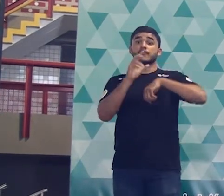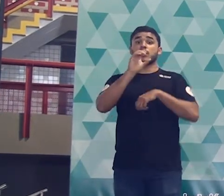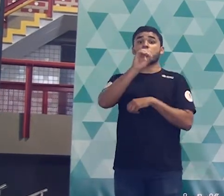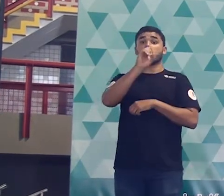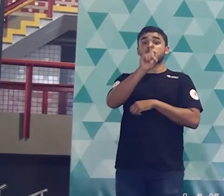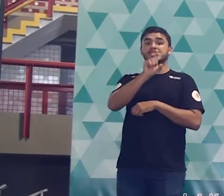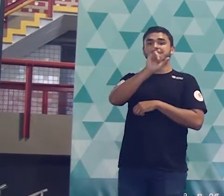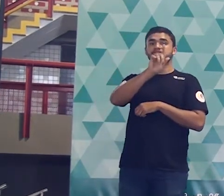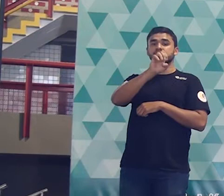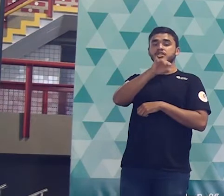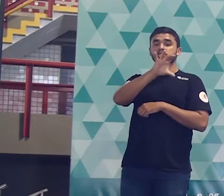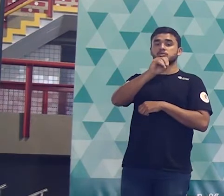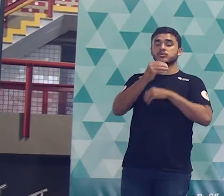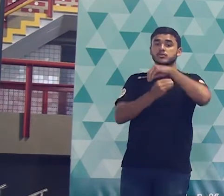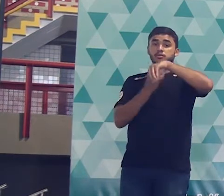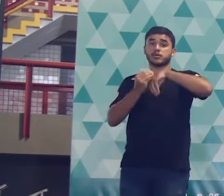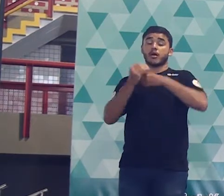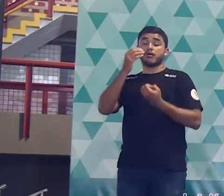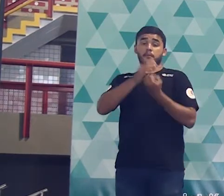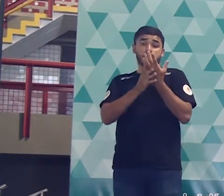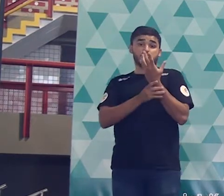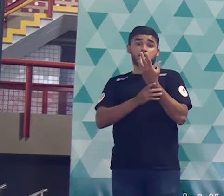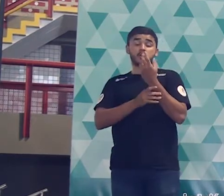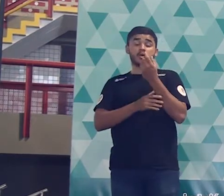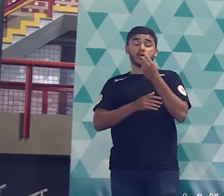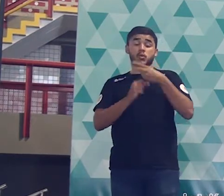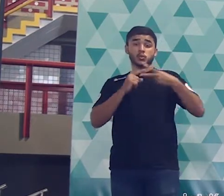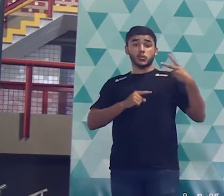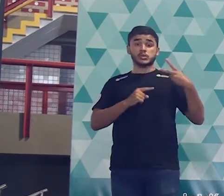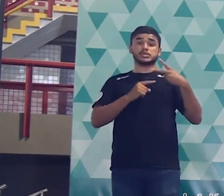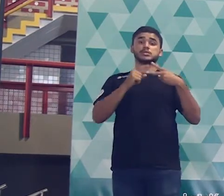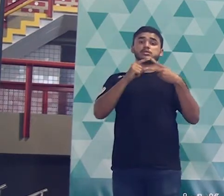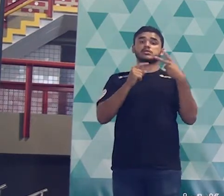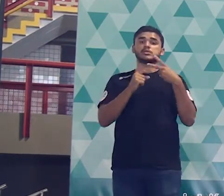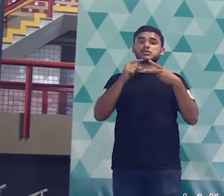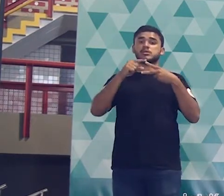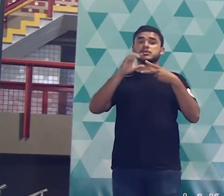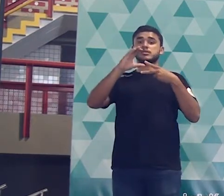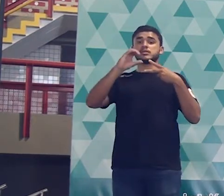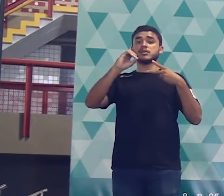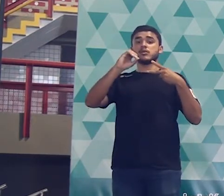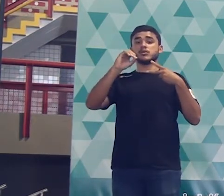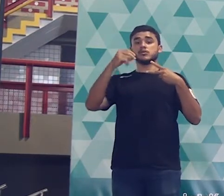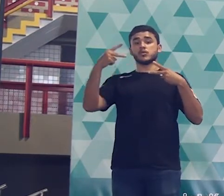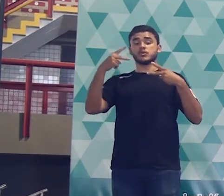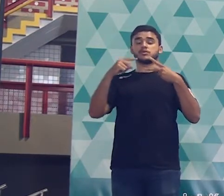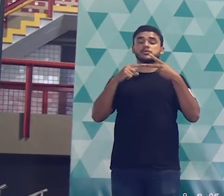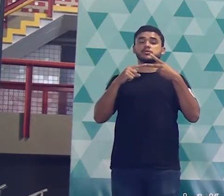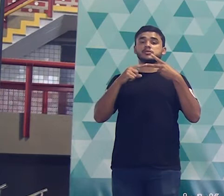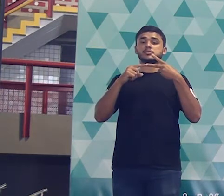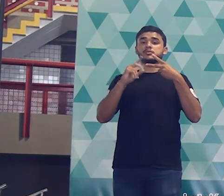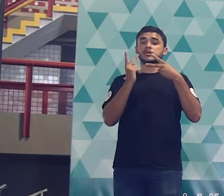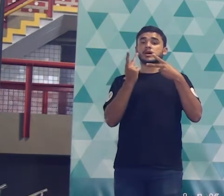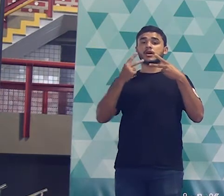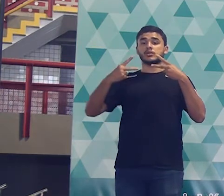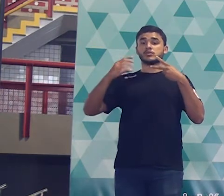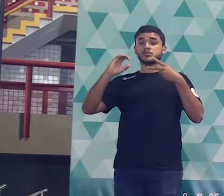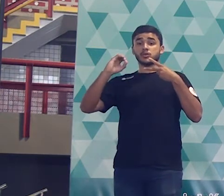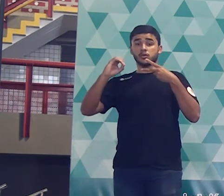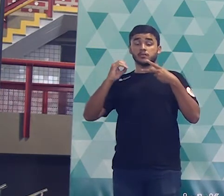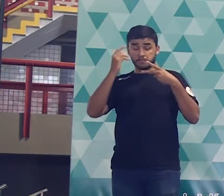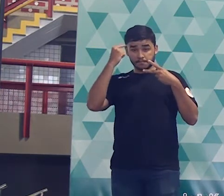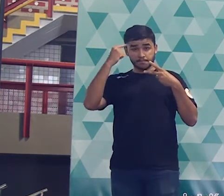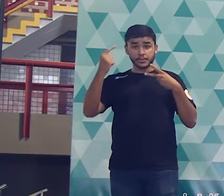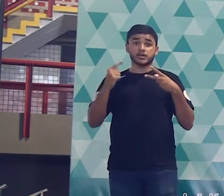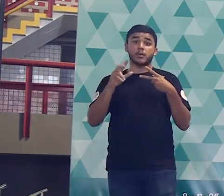produzir duas substâncias. Principalmente, quais são as duas substâncias? CO2 e água. Agora, antes de falar da